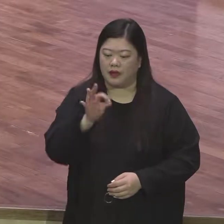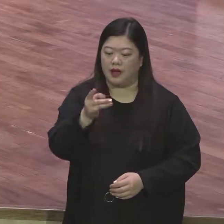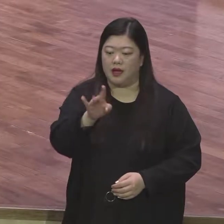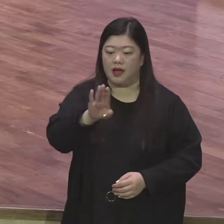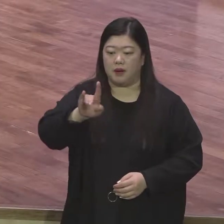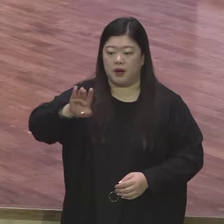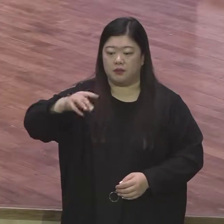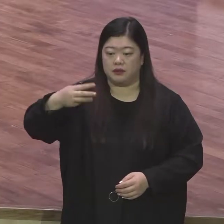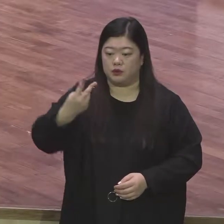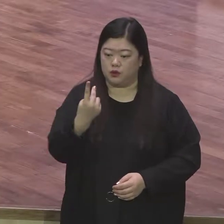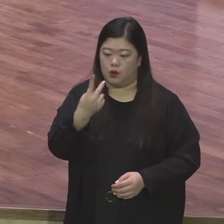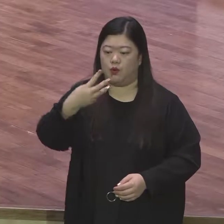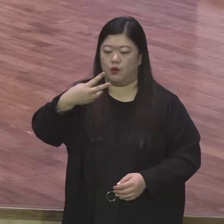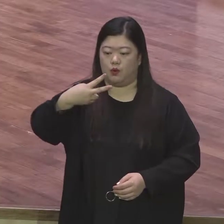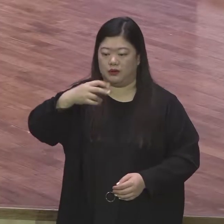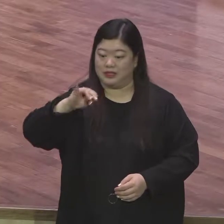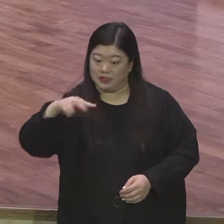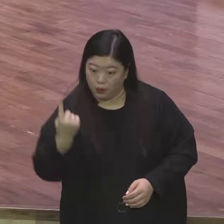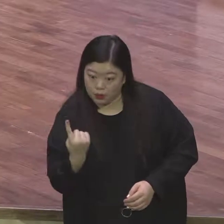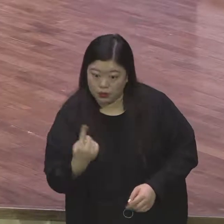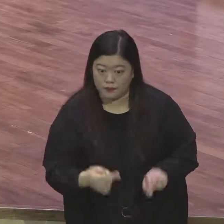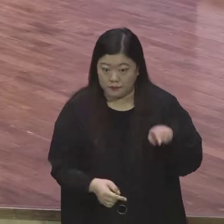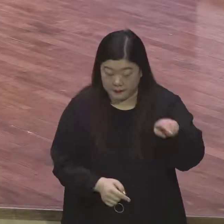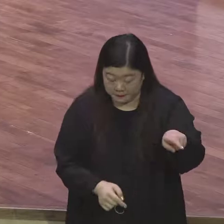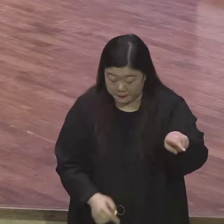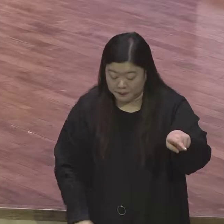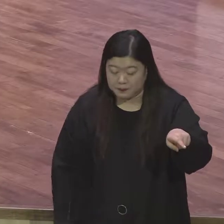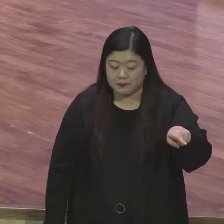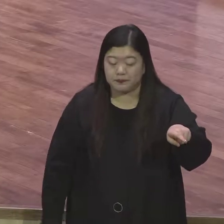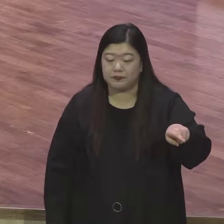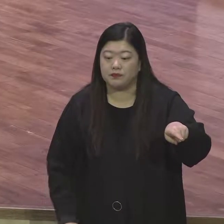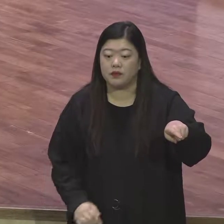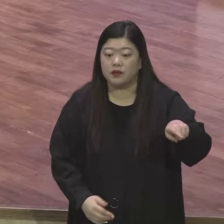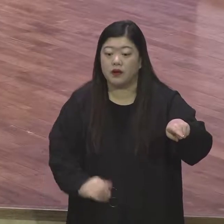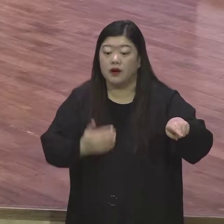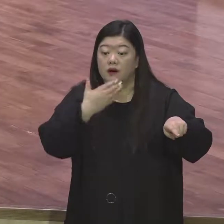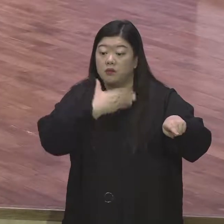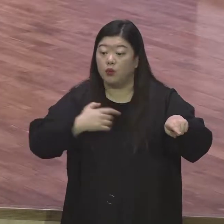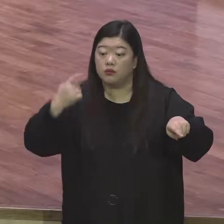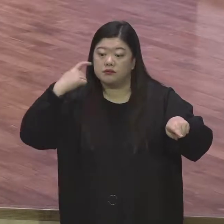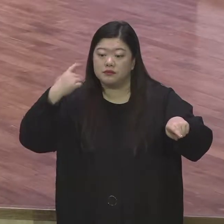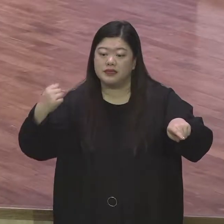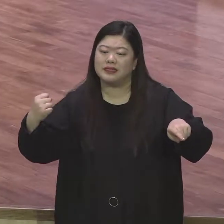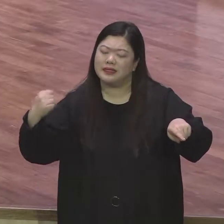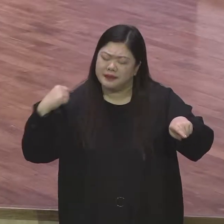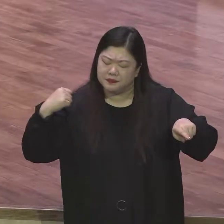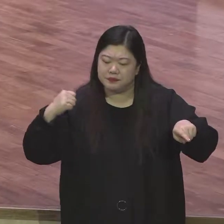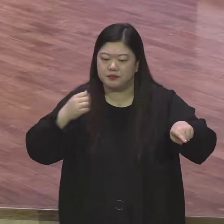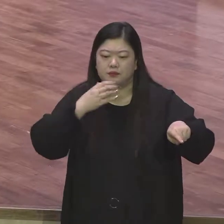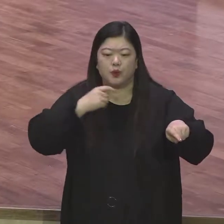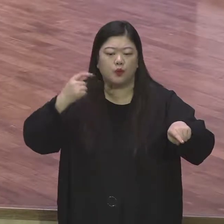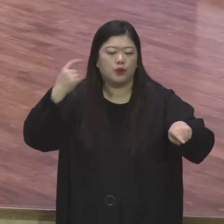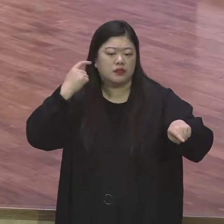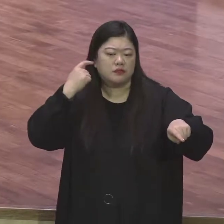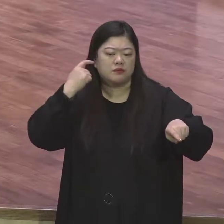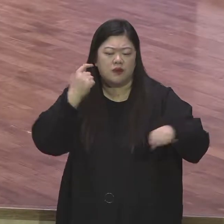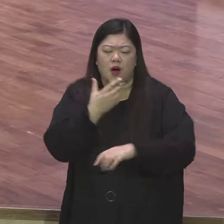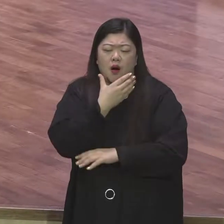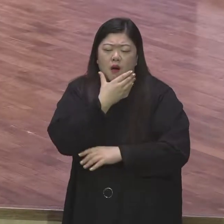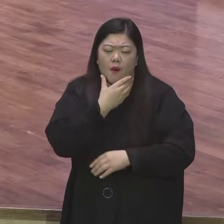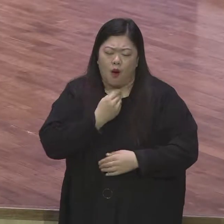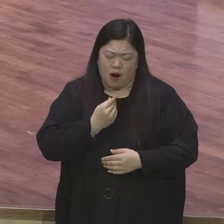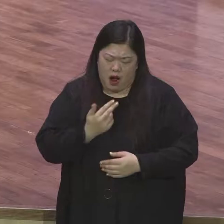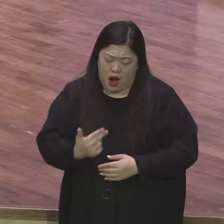에바브로디도 같은 이런 생명건 헌신은요, 복음이 주는 참 축복을 누리지